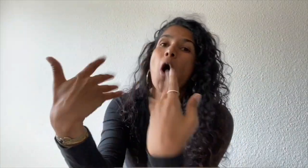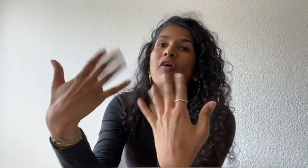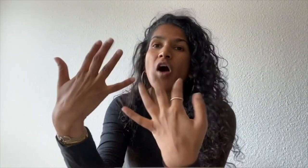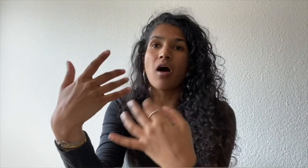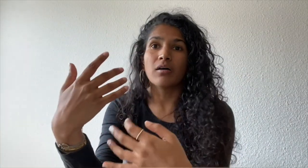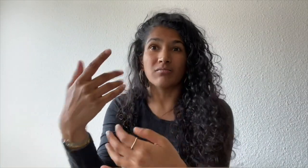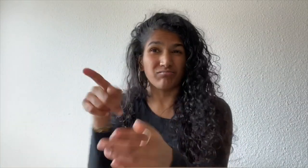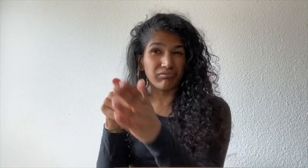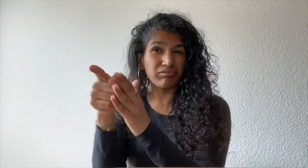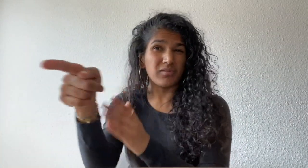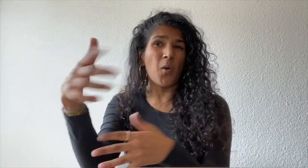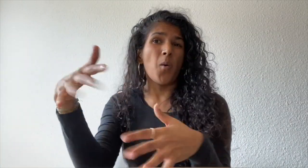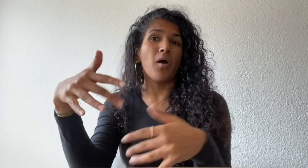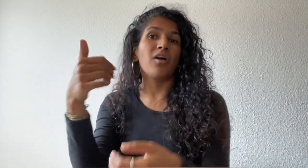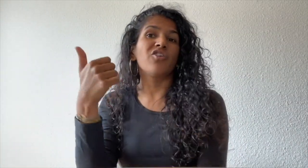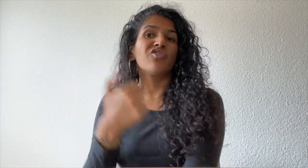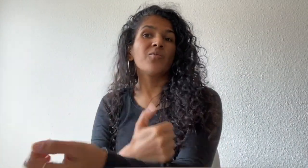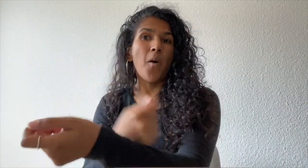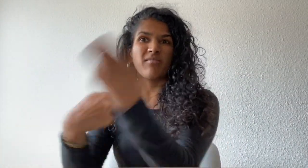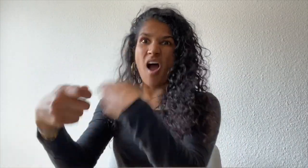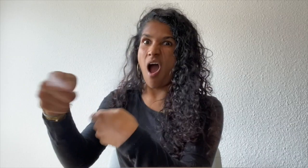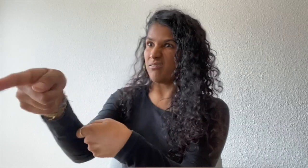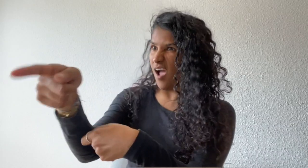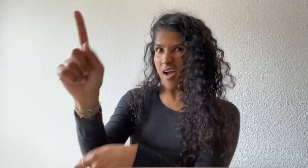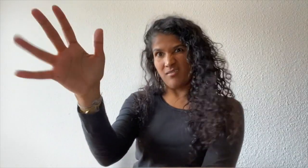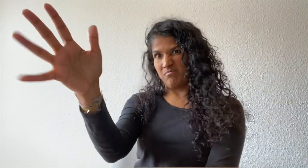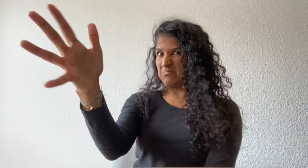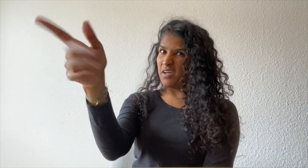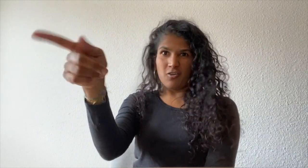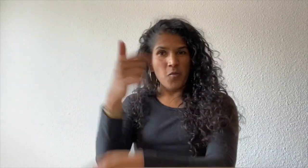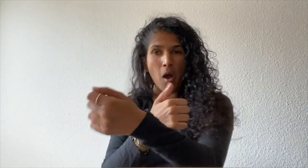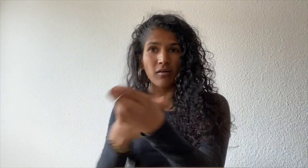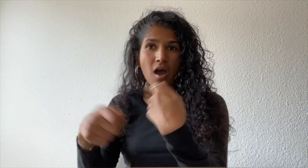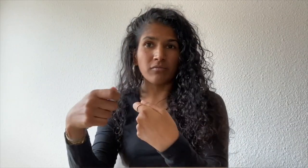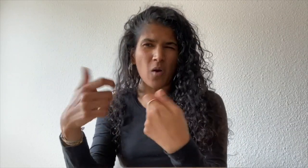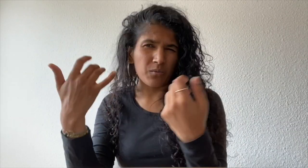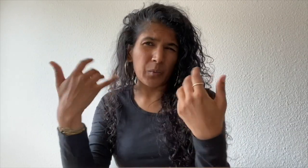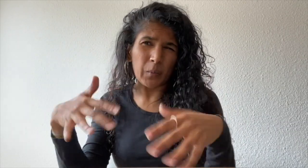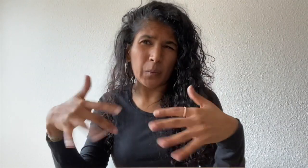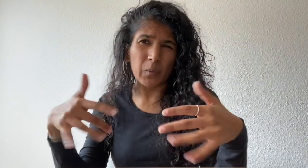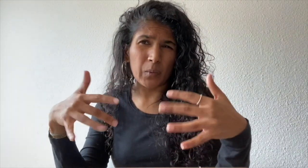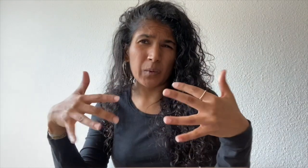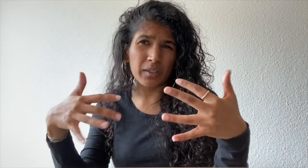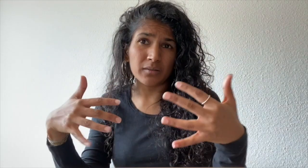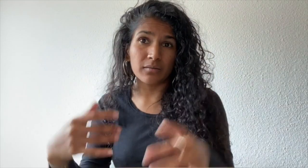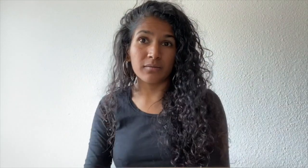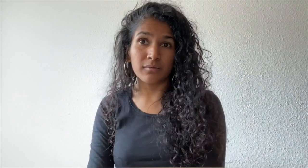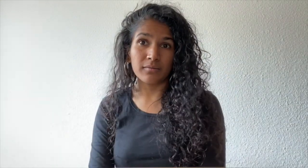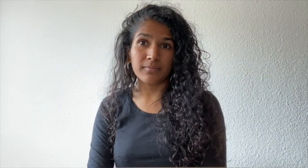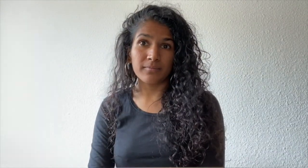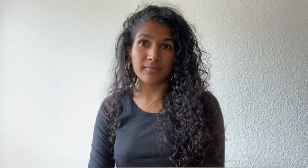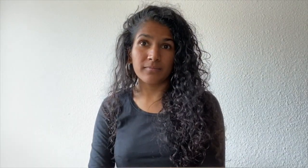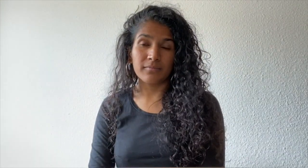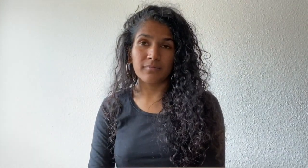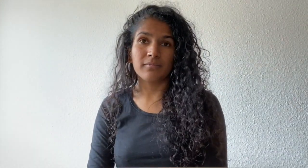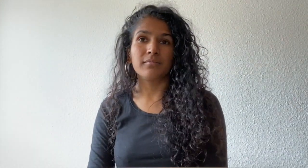wurde gefragt, woher er denn sein Geld habe, ob er denn mit Drogen handle. Das ist ganz schön